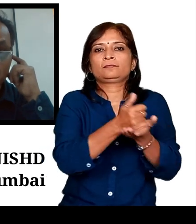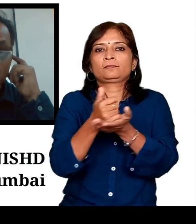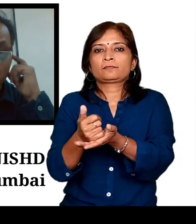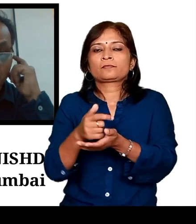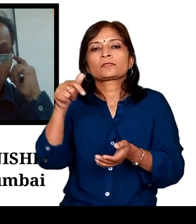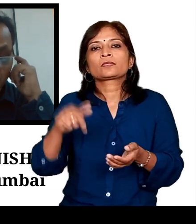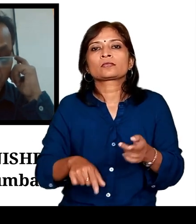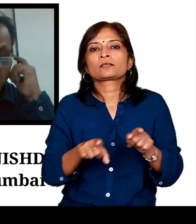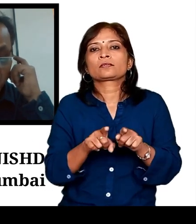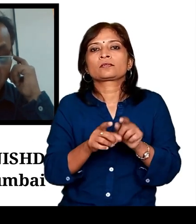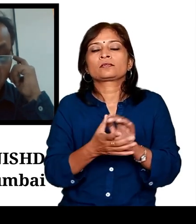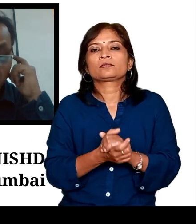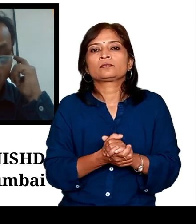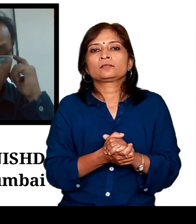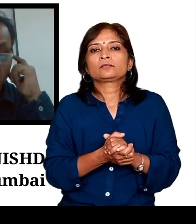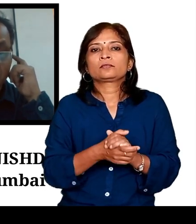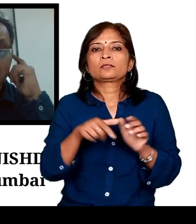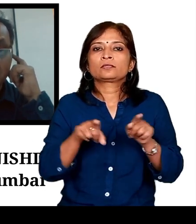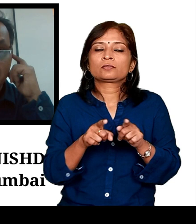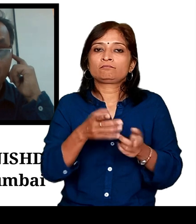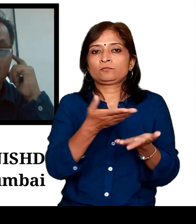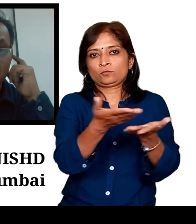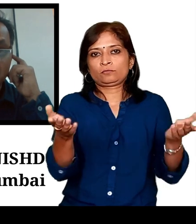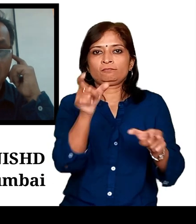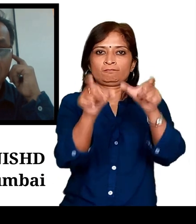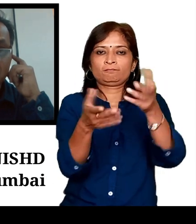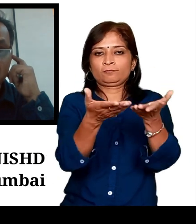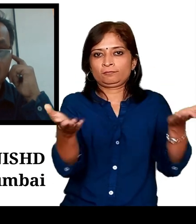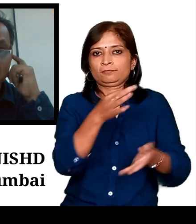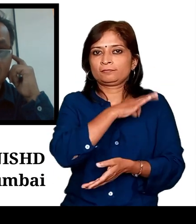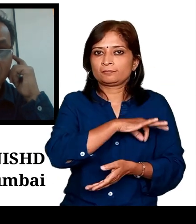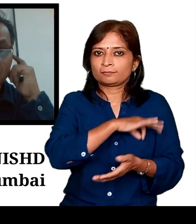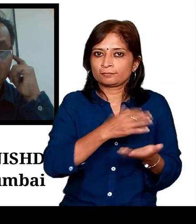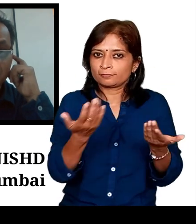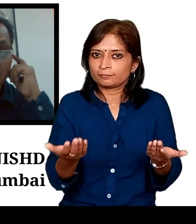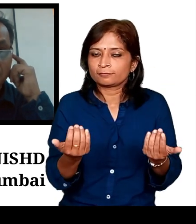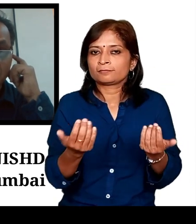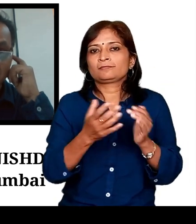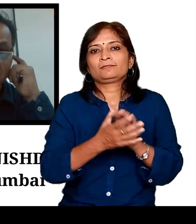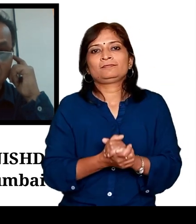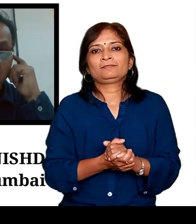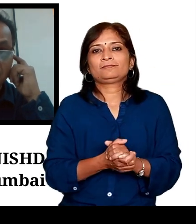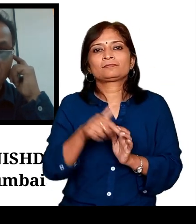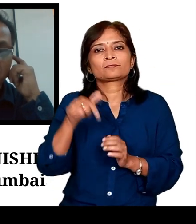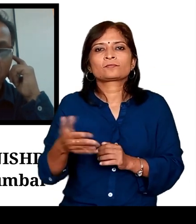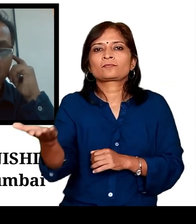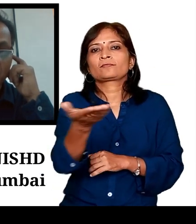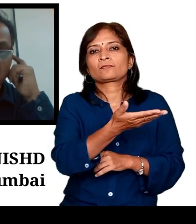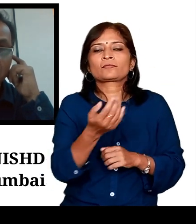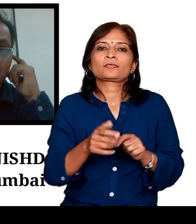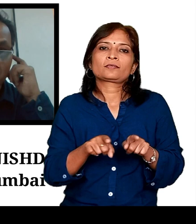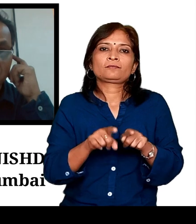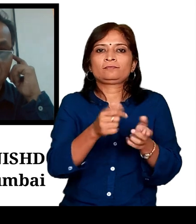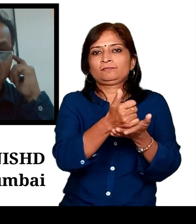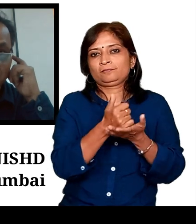है, उसका जो गरजूमंद है बिल्कुल लाभ उठा सकते हैं, अच्छे से फायदा ले सकते हैं और अपनी